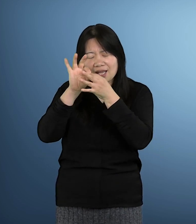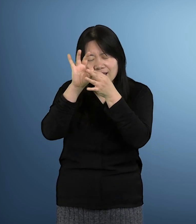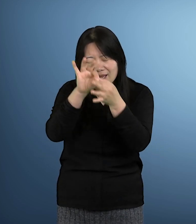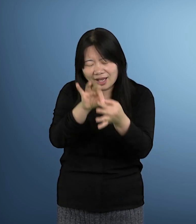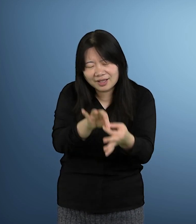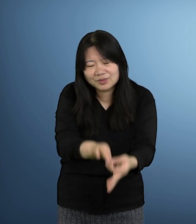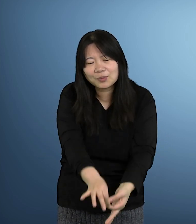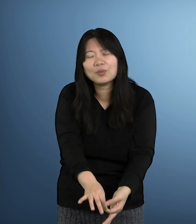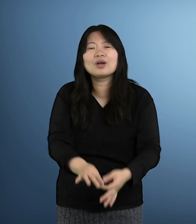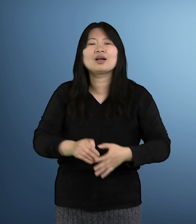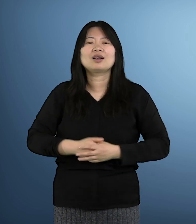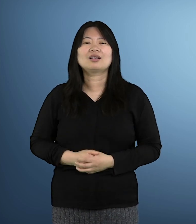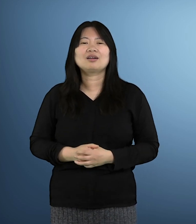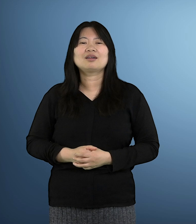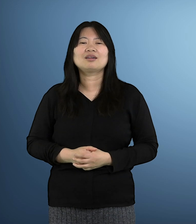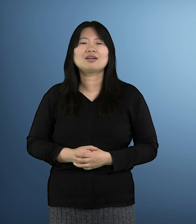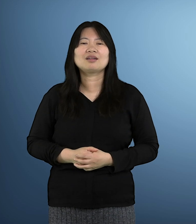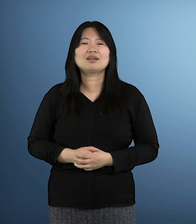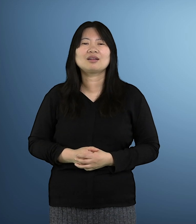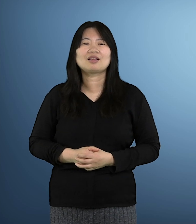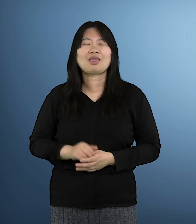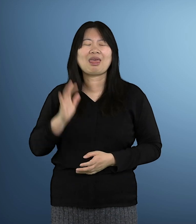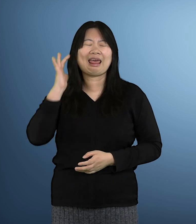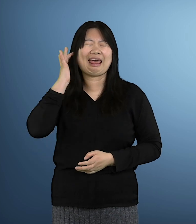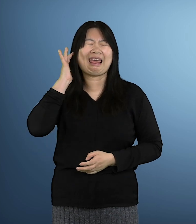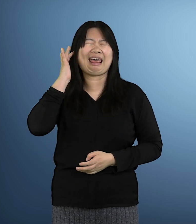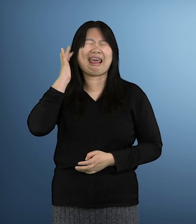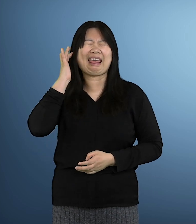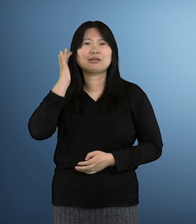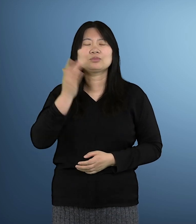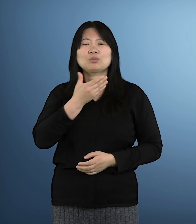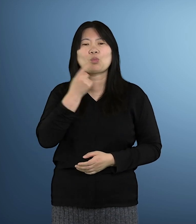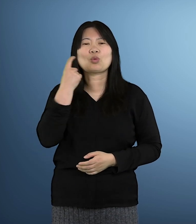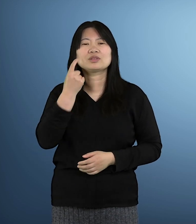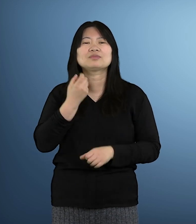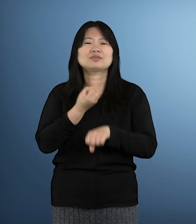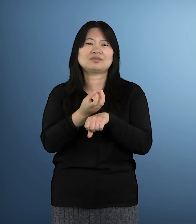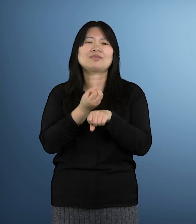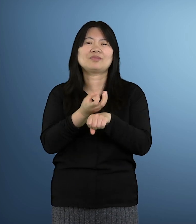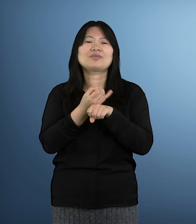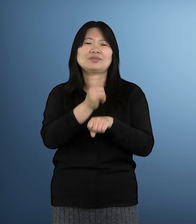계속 저 귀에 피가 나도록 복음을 전하는 거예요.